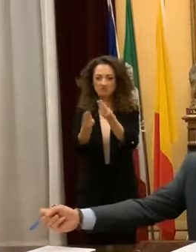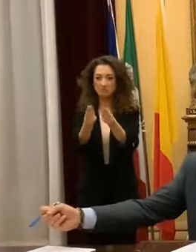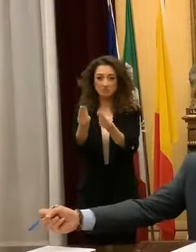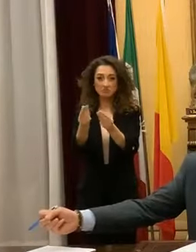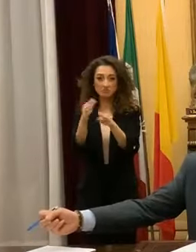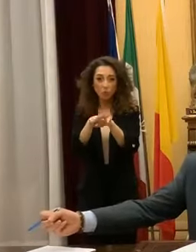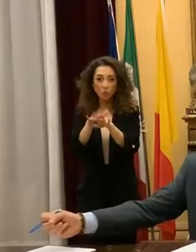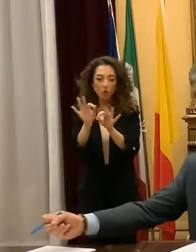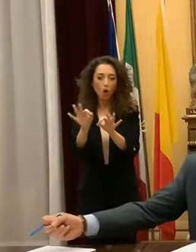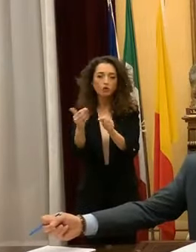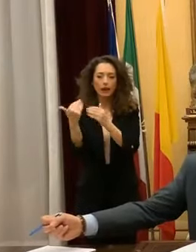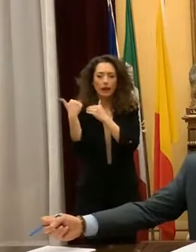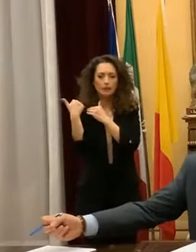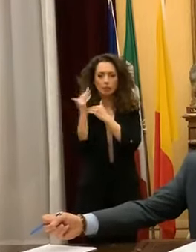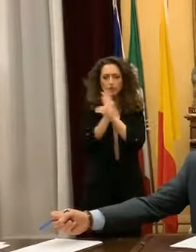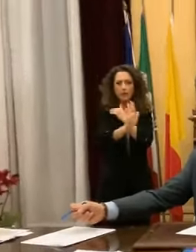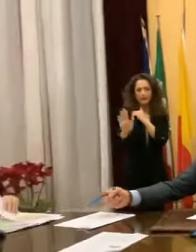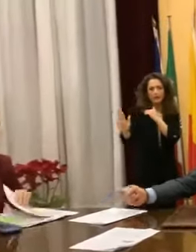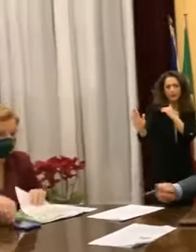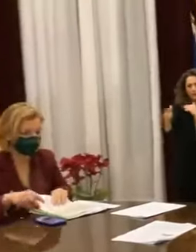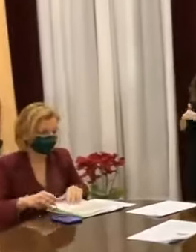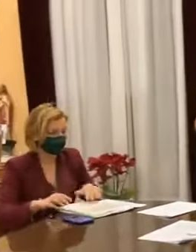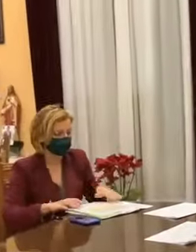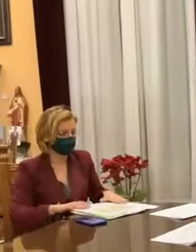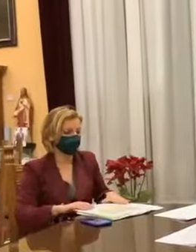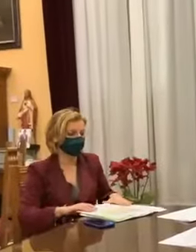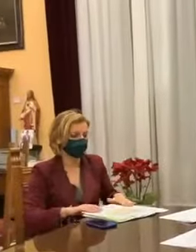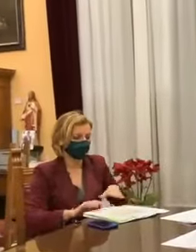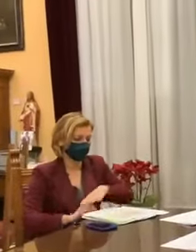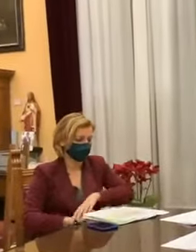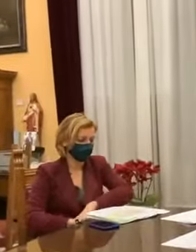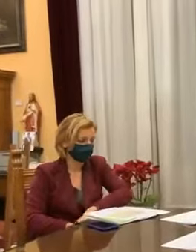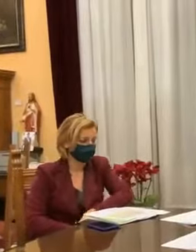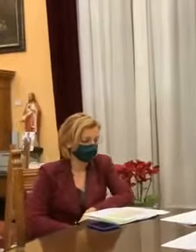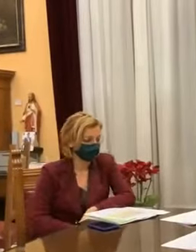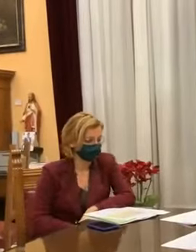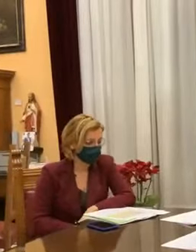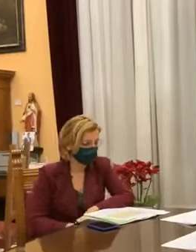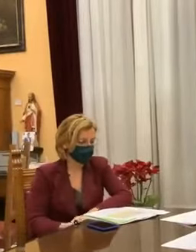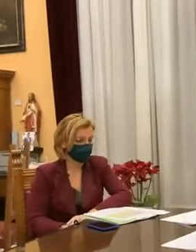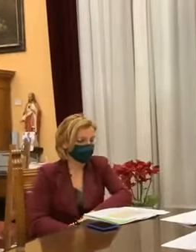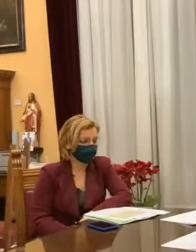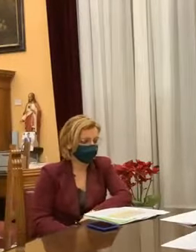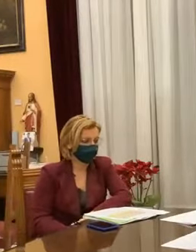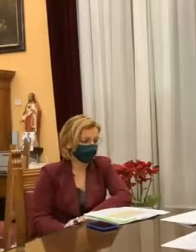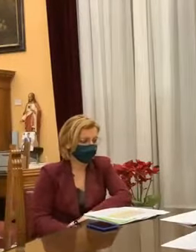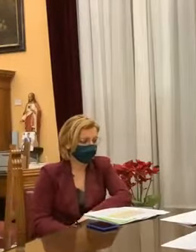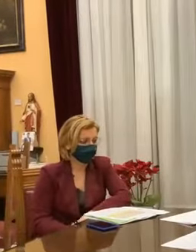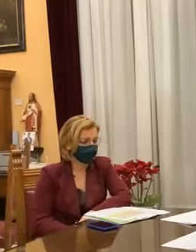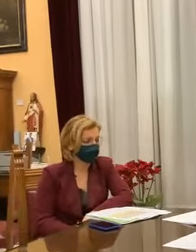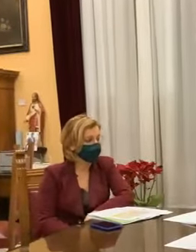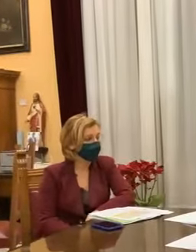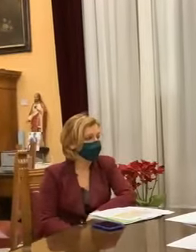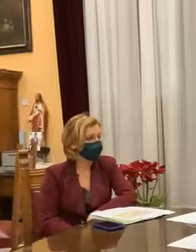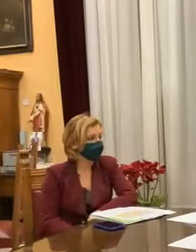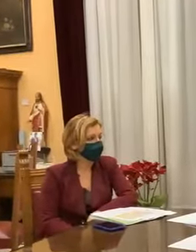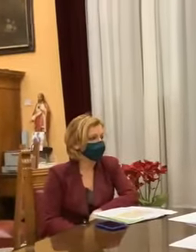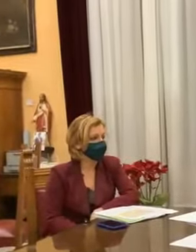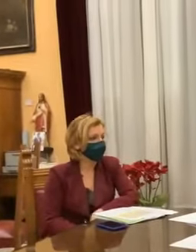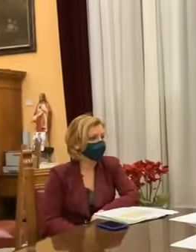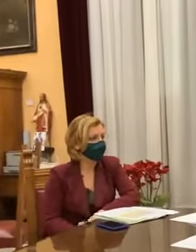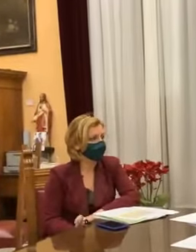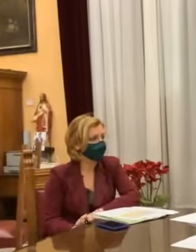a spiegare, sì, l'esposto così in linea generale che stiamo completando, e dopo che